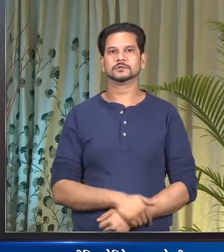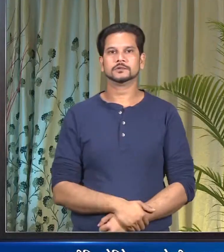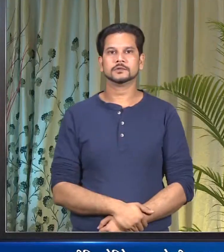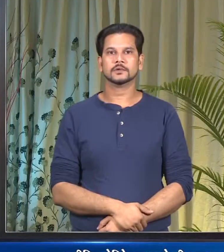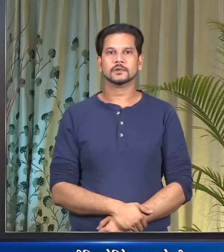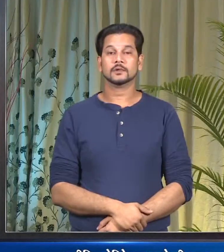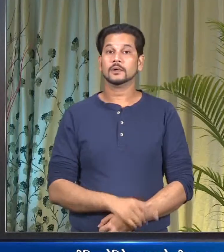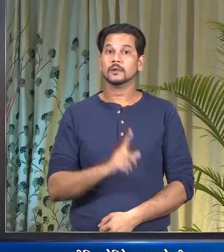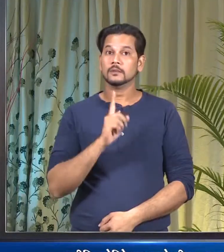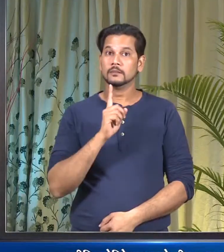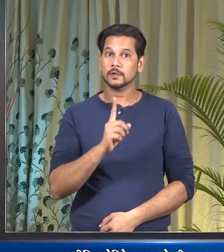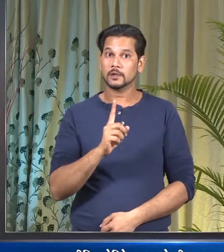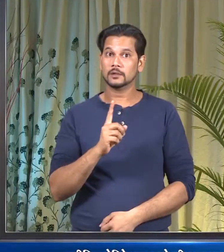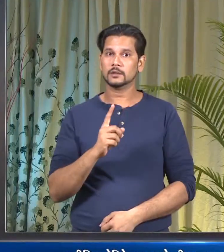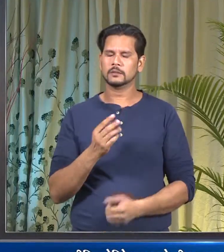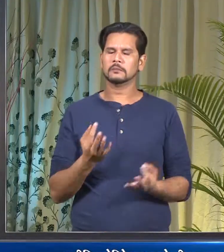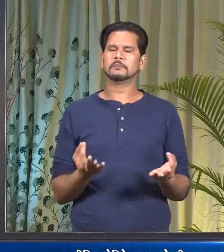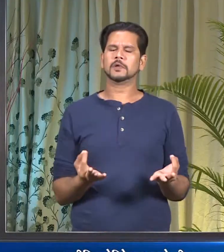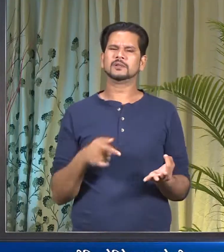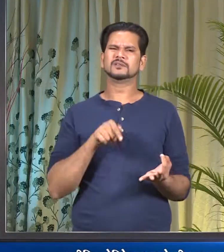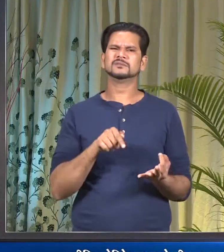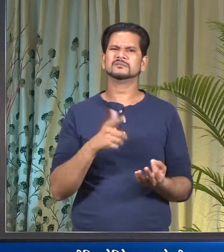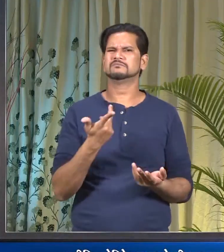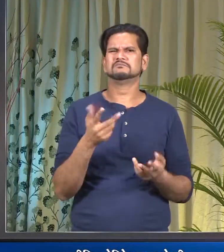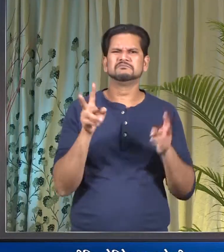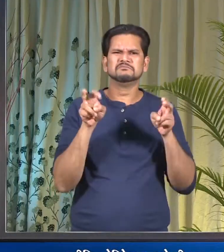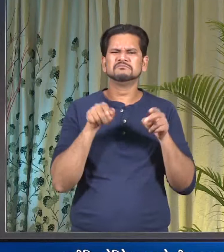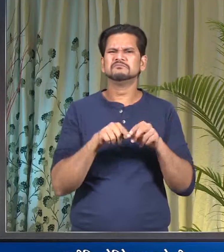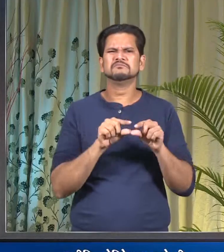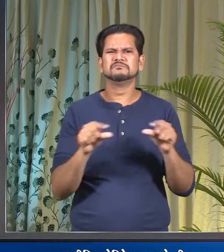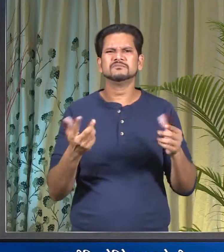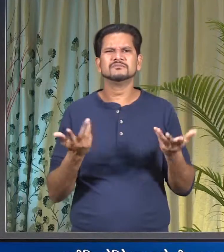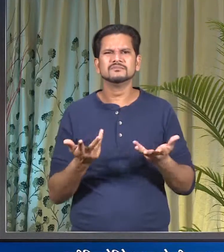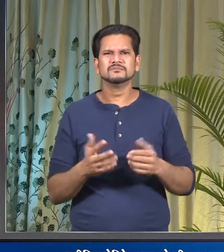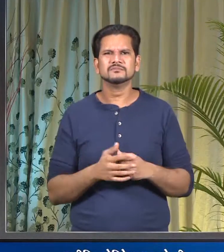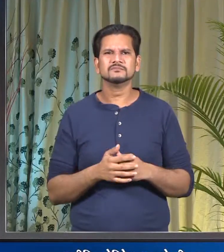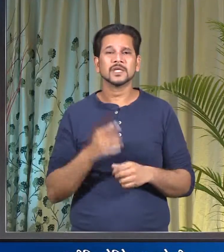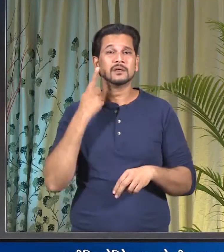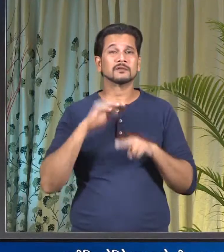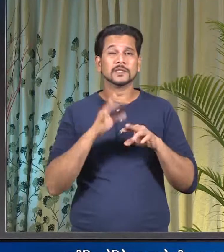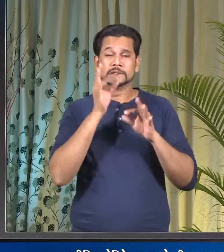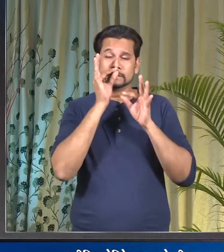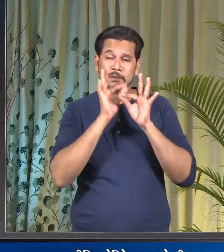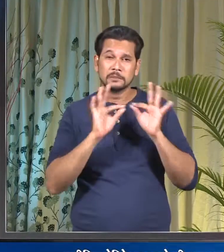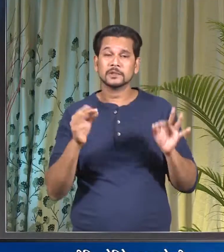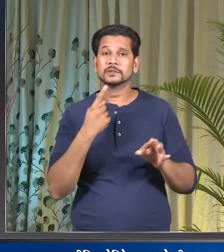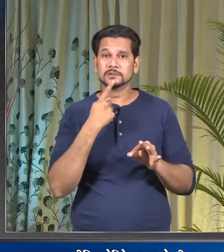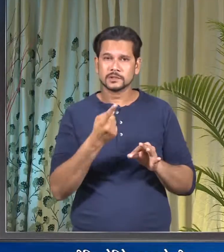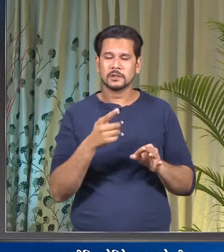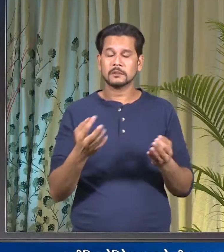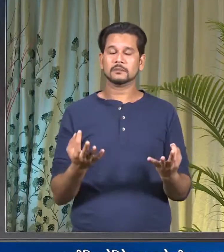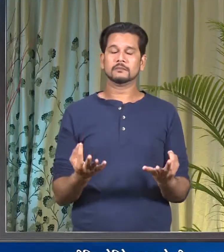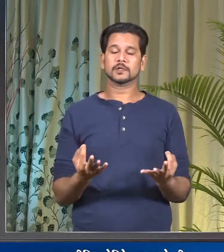लेकिन meditation है क्या चीज simple शब्द में अगर मैं कहूँ तो meditation